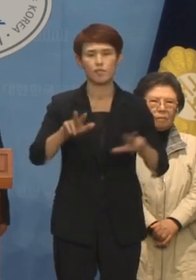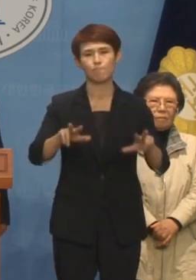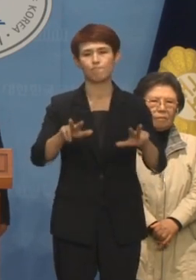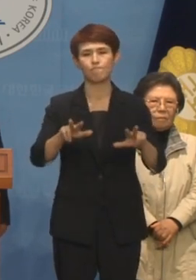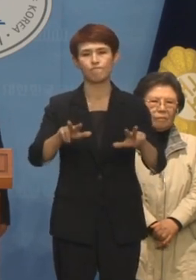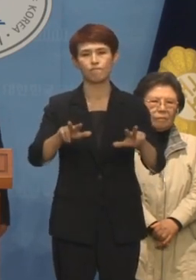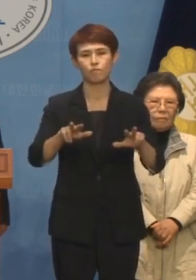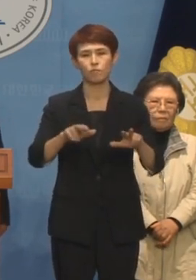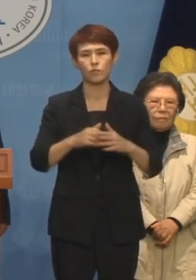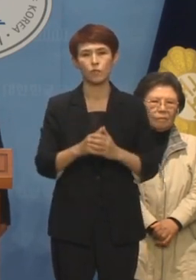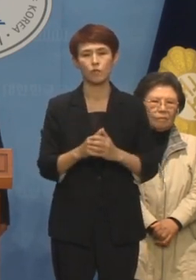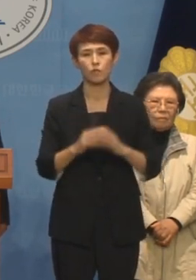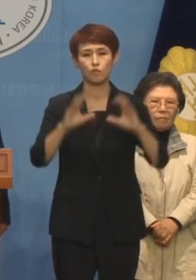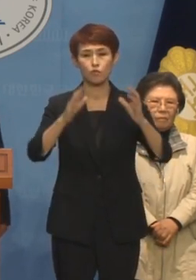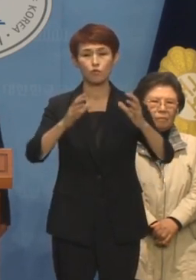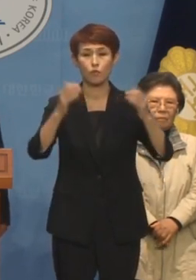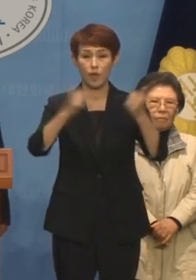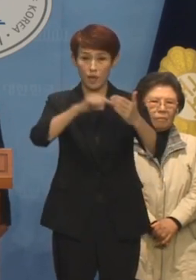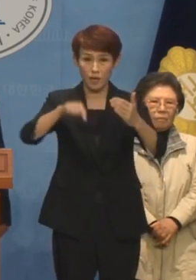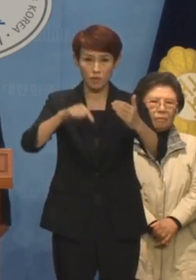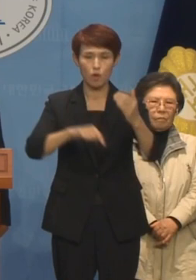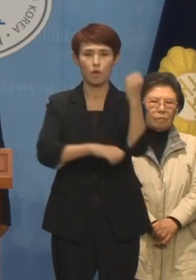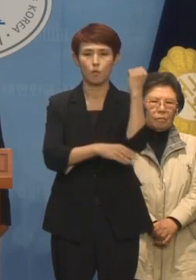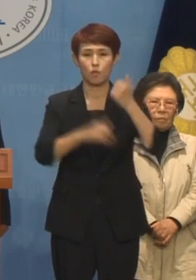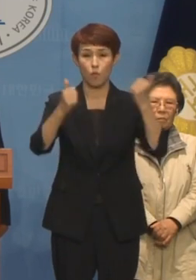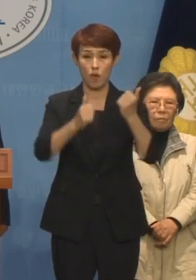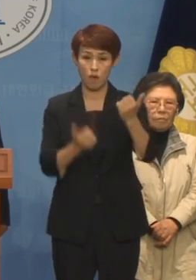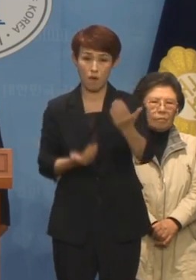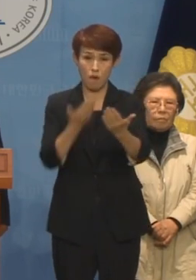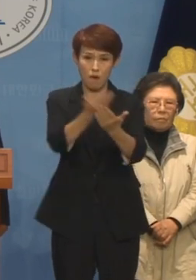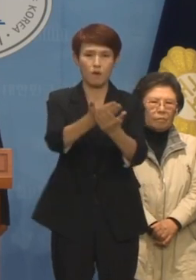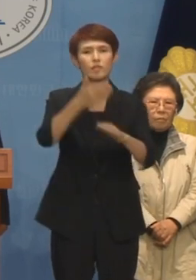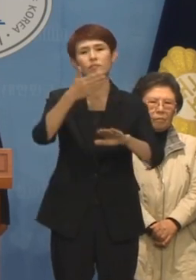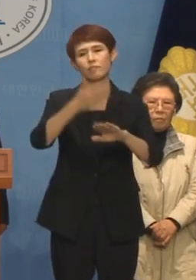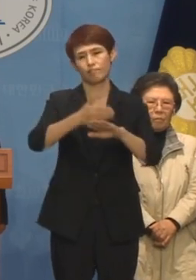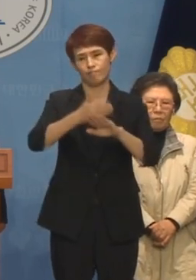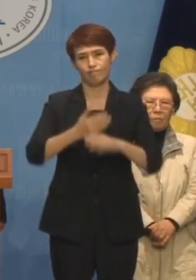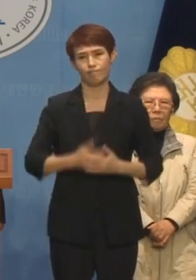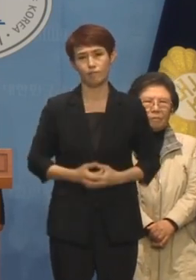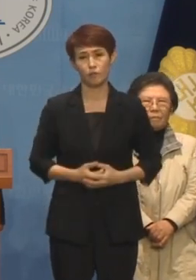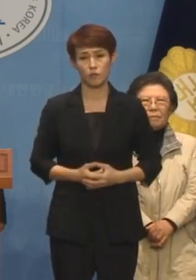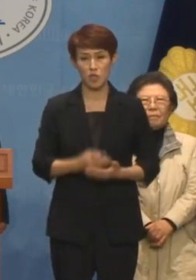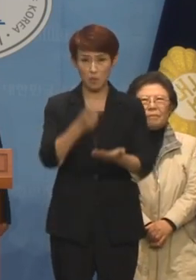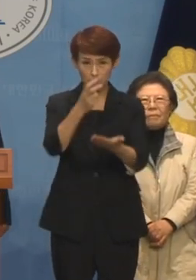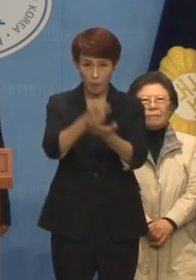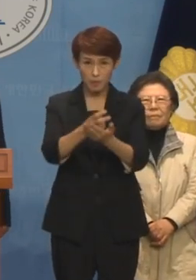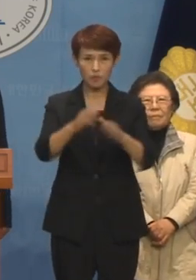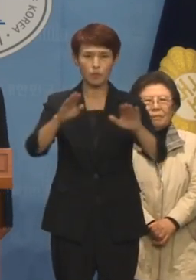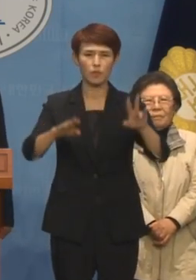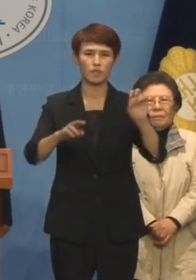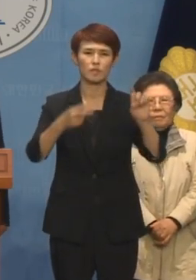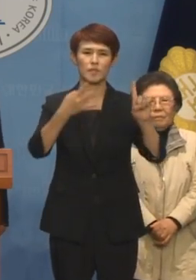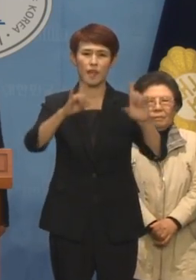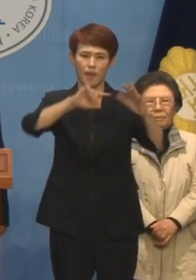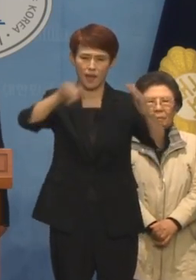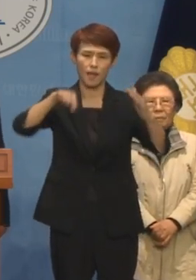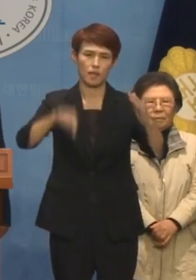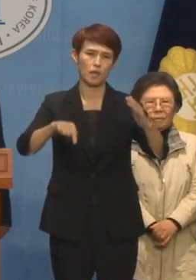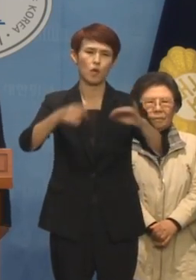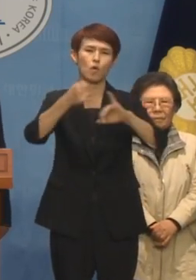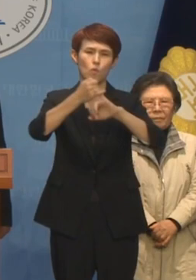국회 정무위원회에서 이 본회의에 지휘하게 된 걸 감사하게 생각하고 이 법은 이번 회기 내